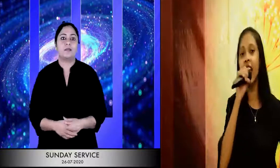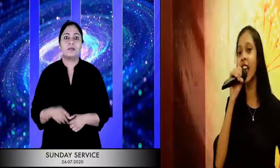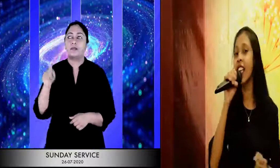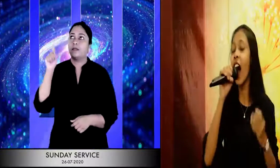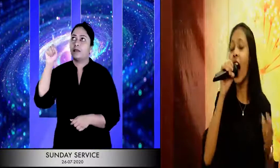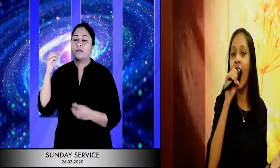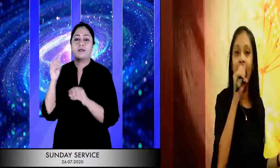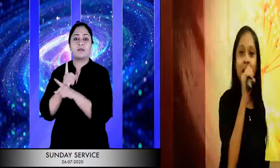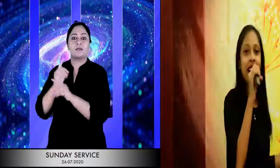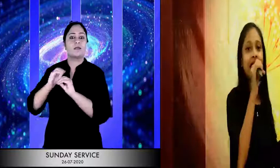শিখিয়েছিলেন আমাকে